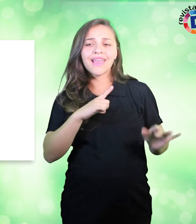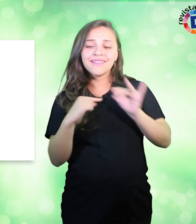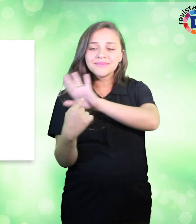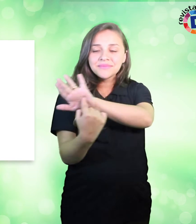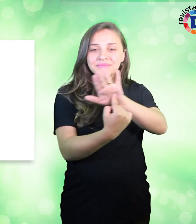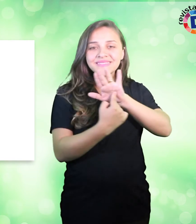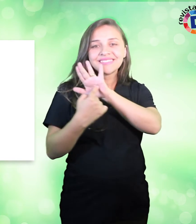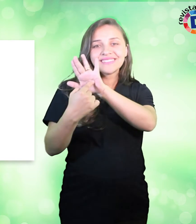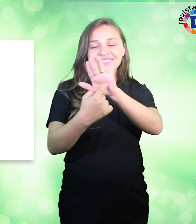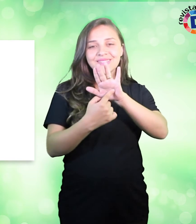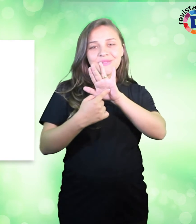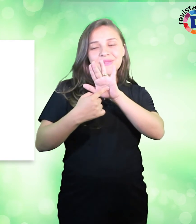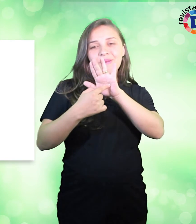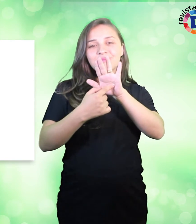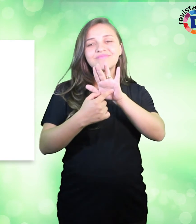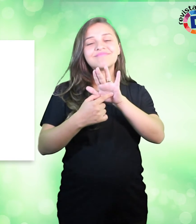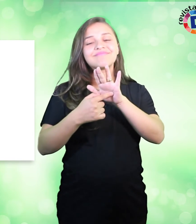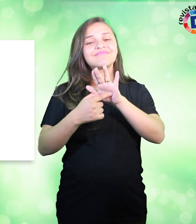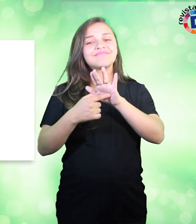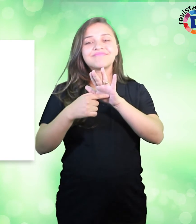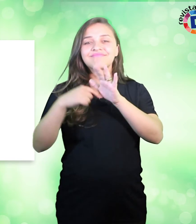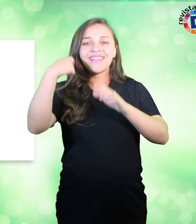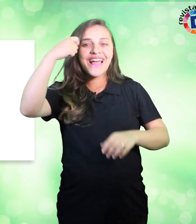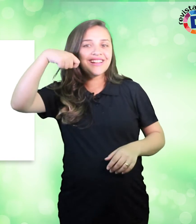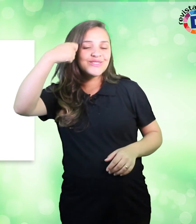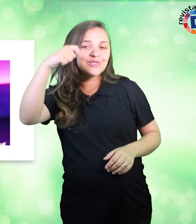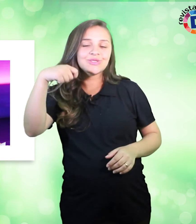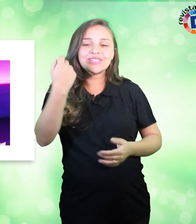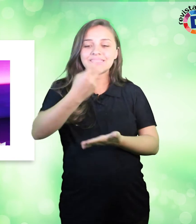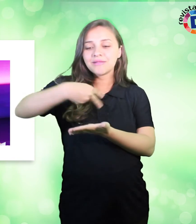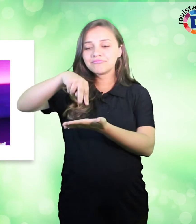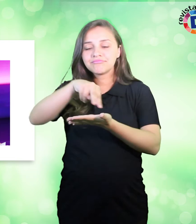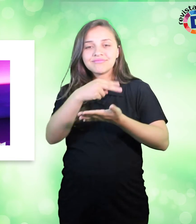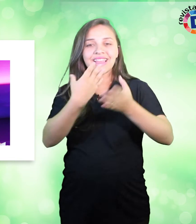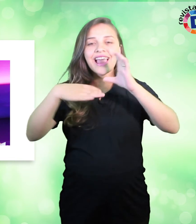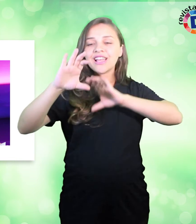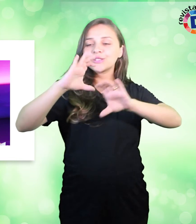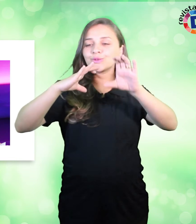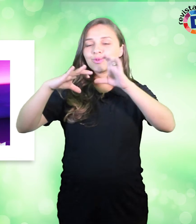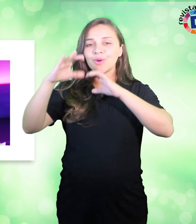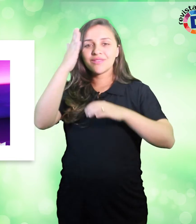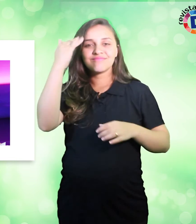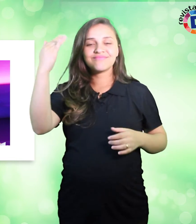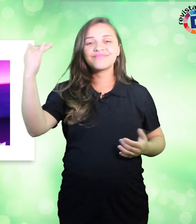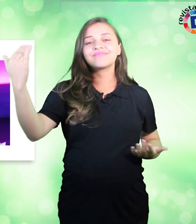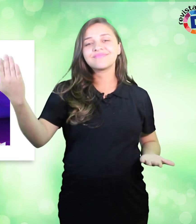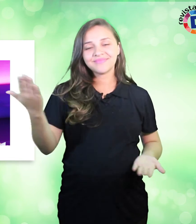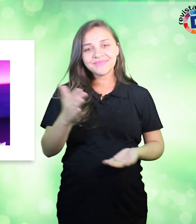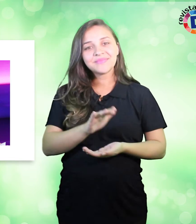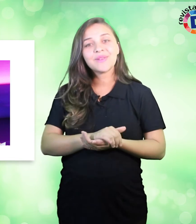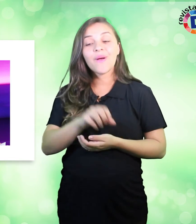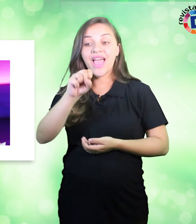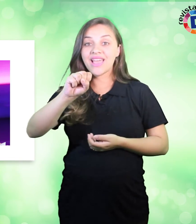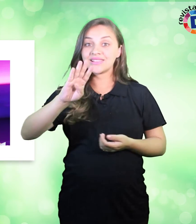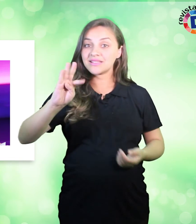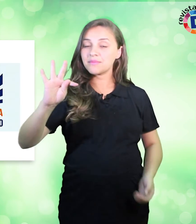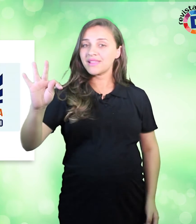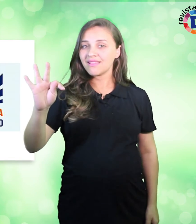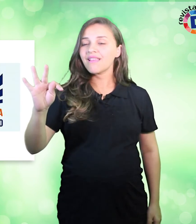e atrações musicais com transmissão ao vivo pelo SBT e pelo canal Multicultura Educação nos